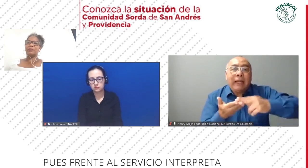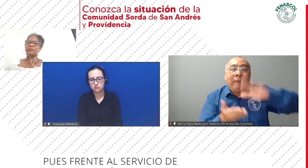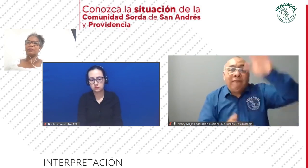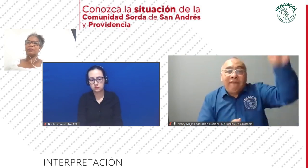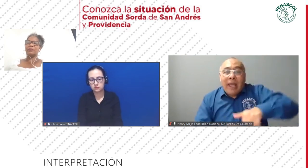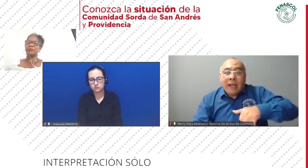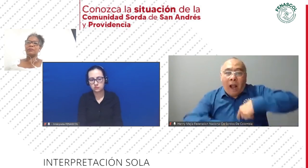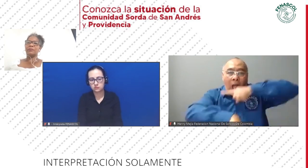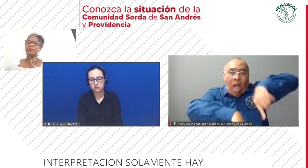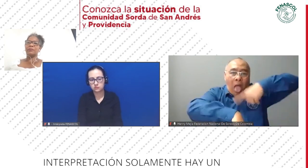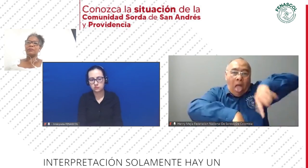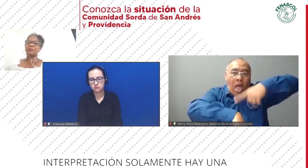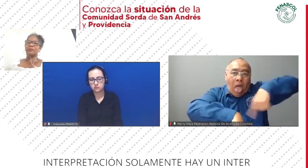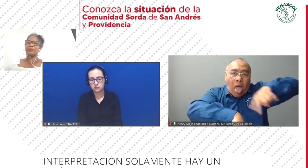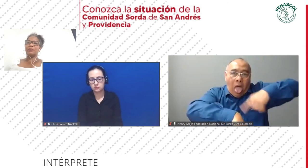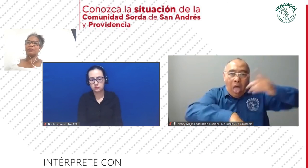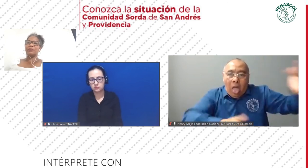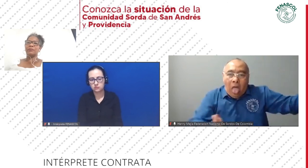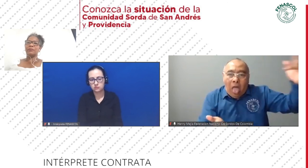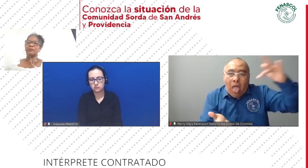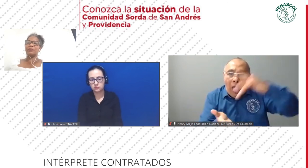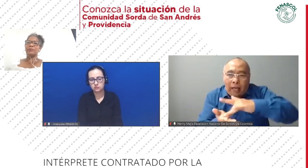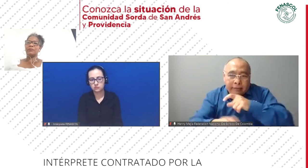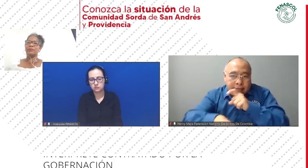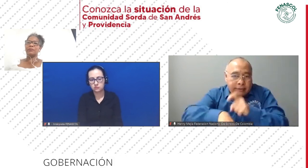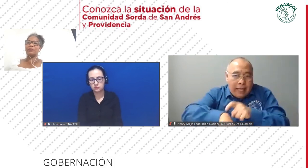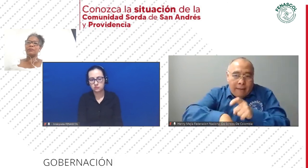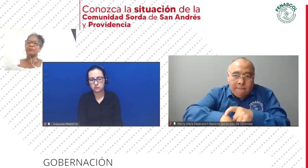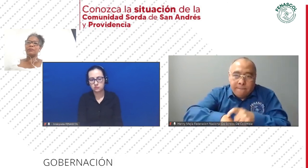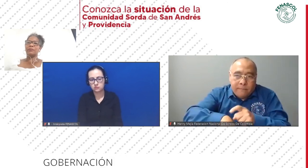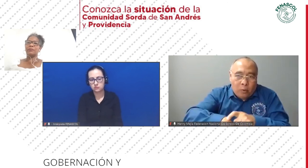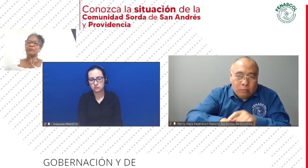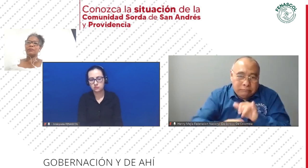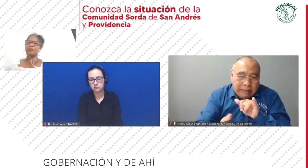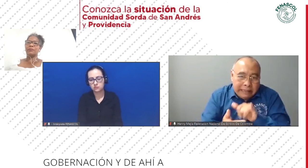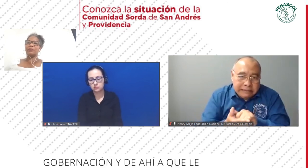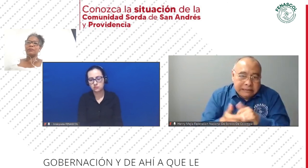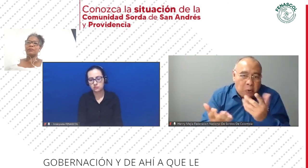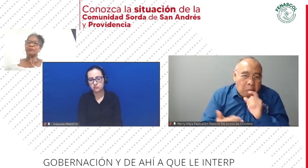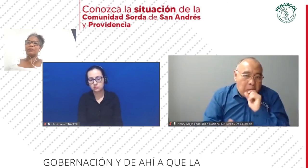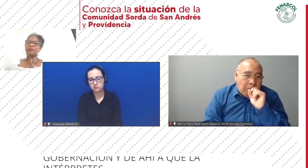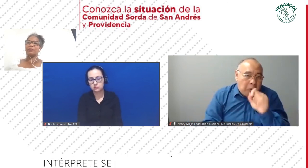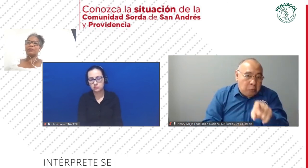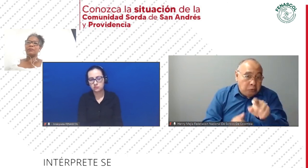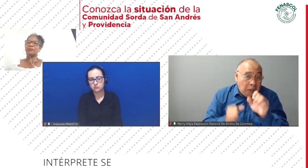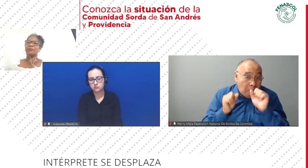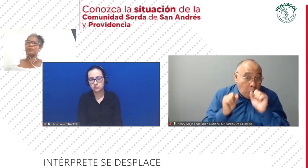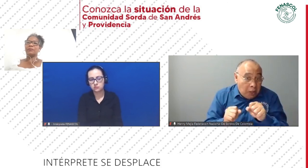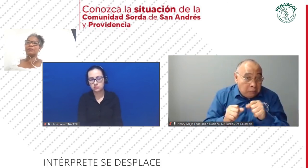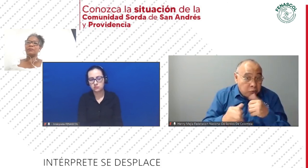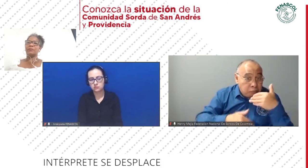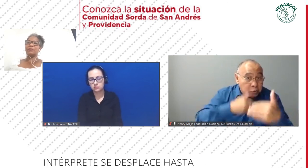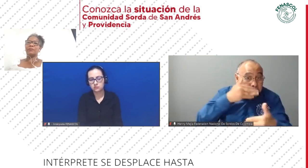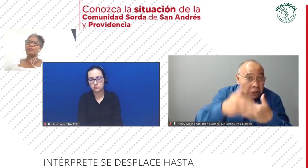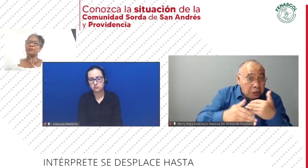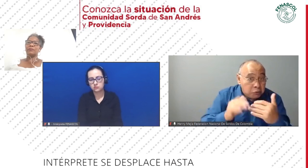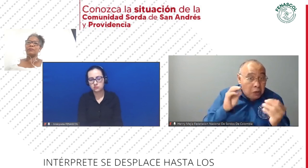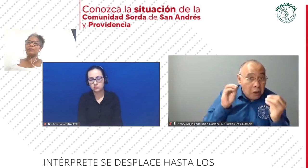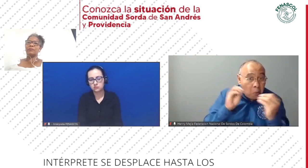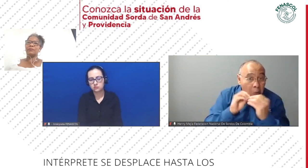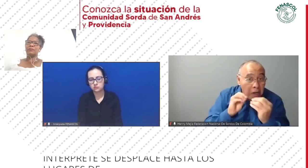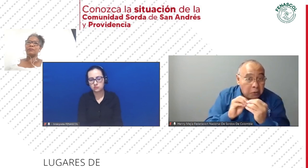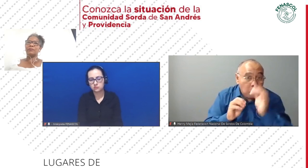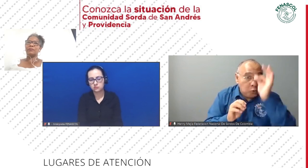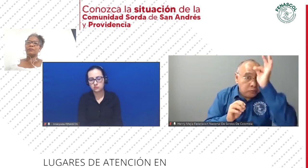interpretación solamente hay un intérprete contratado por la gobernación y de ahí a que el intérprete se desplace hasta los